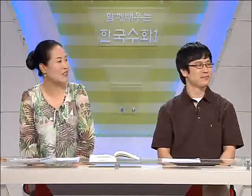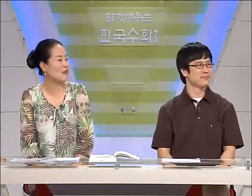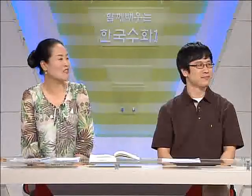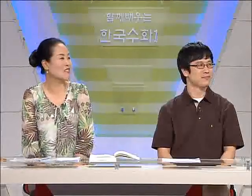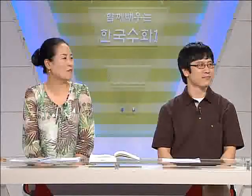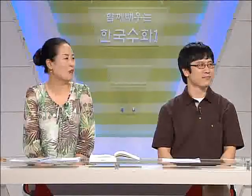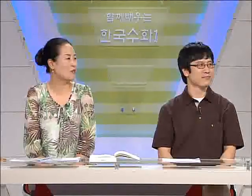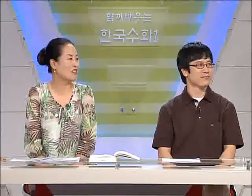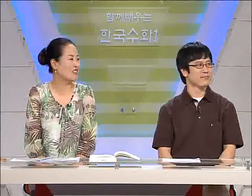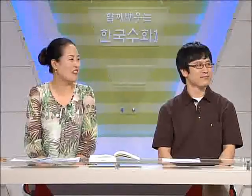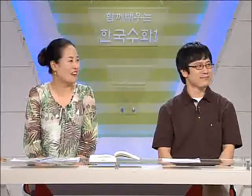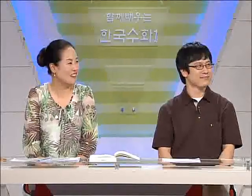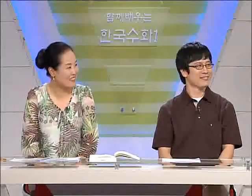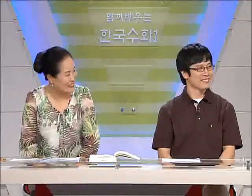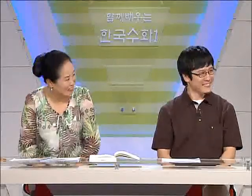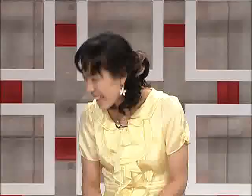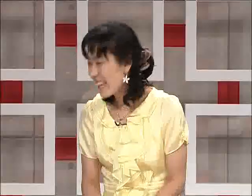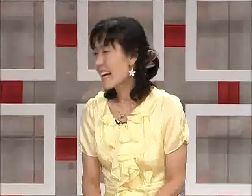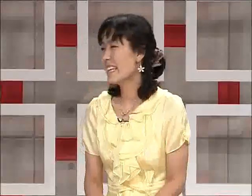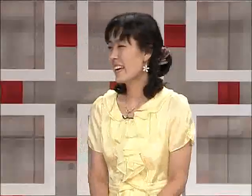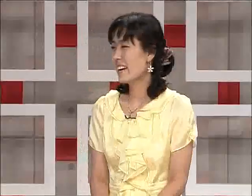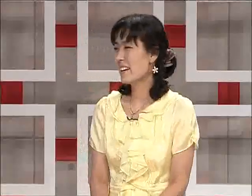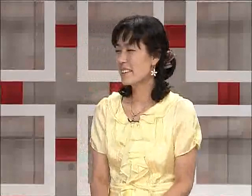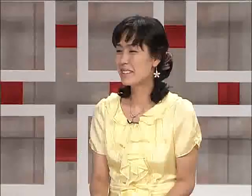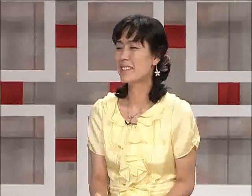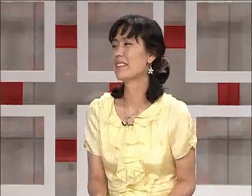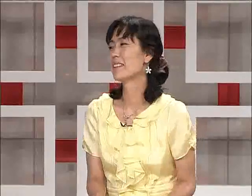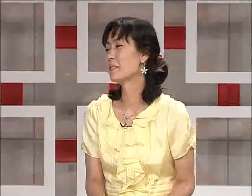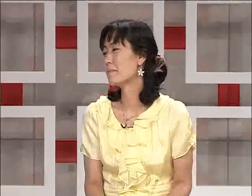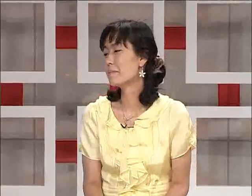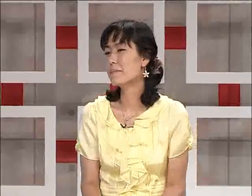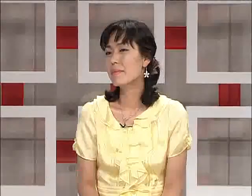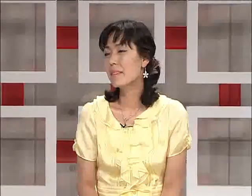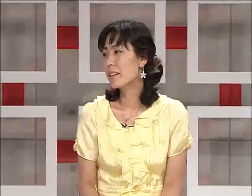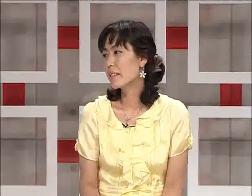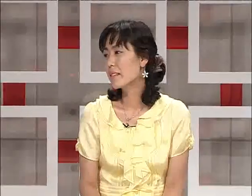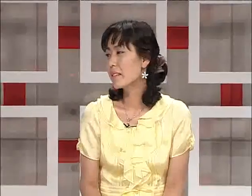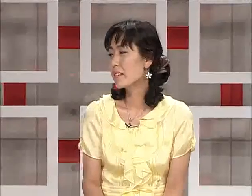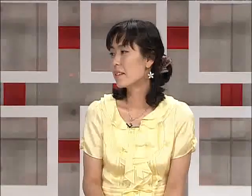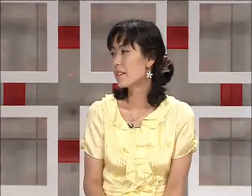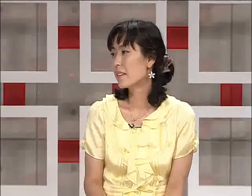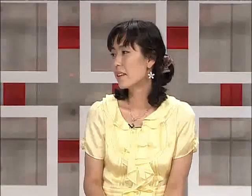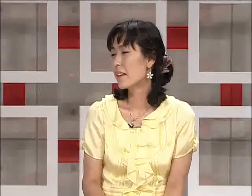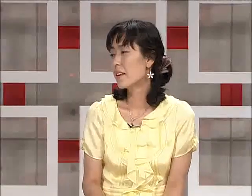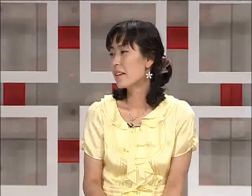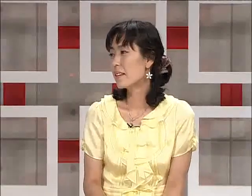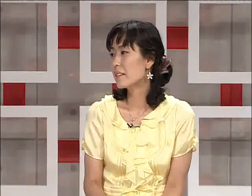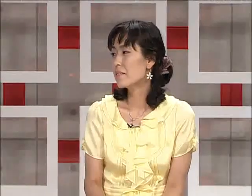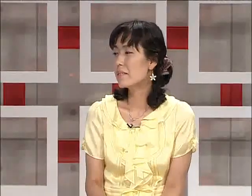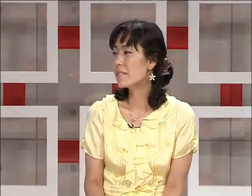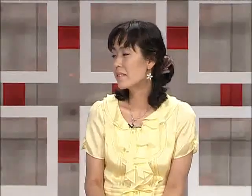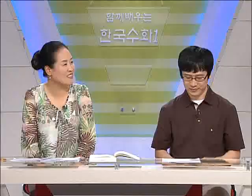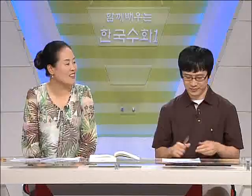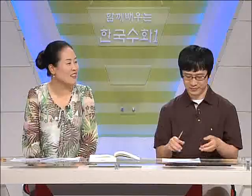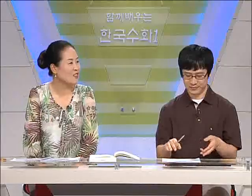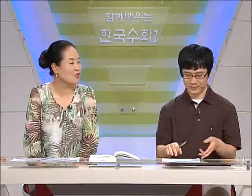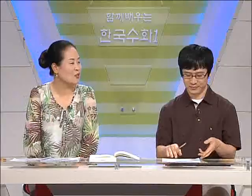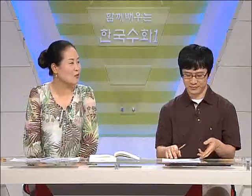남경희 선생님 나오셨는데 안녕하세요. 안녕하세요. 예, 지금 특수학교에서 근무를 하고 계시는데 저도 한때는 특수학교